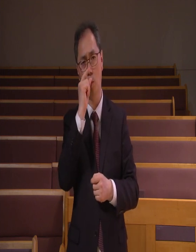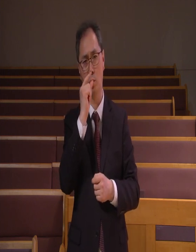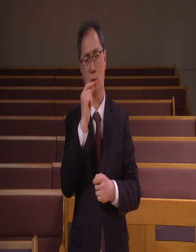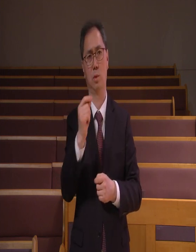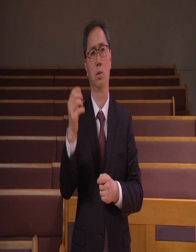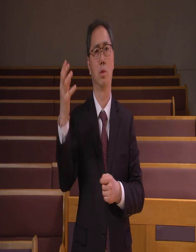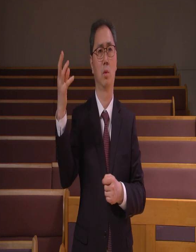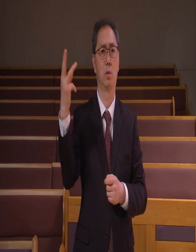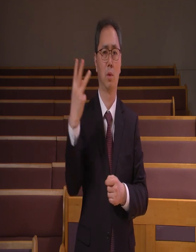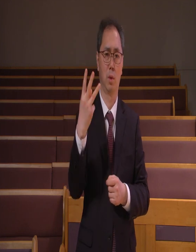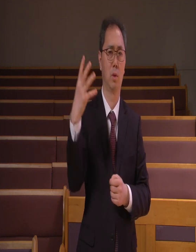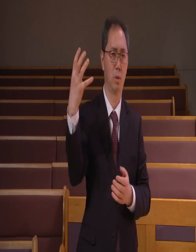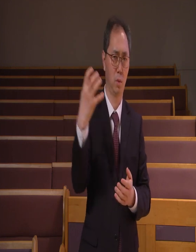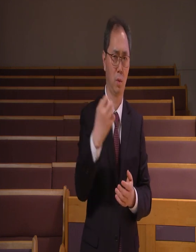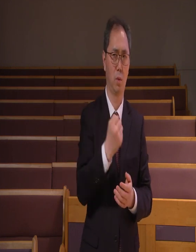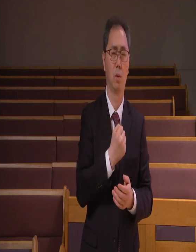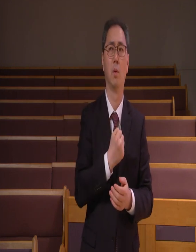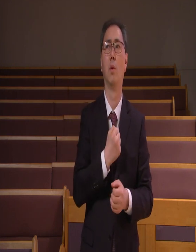세계의 그